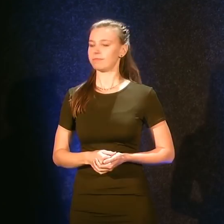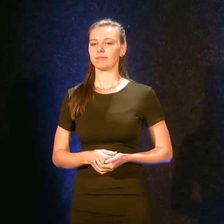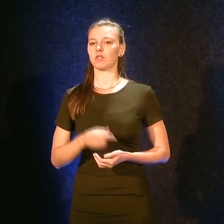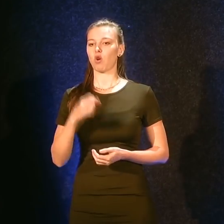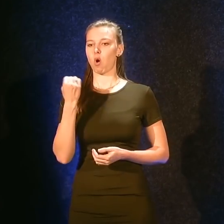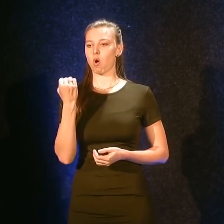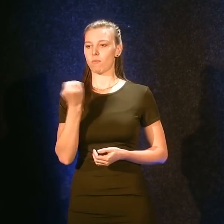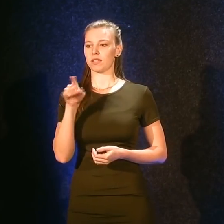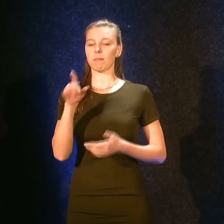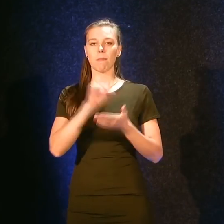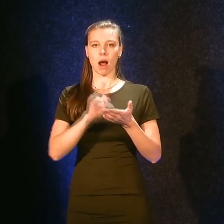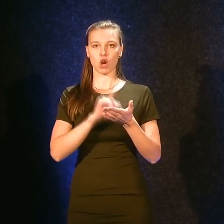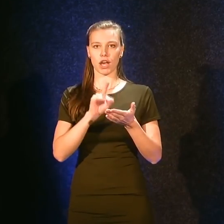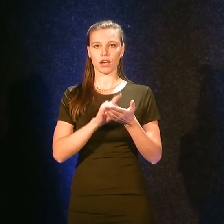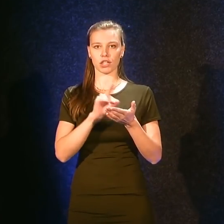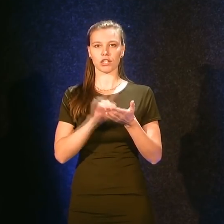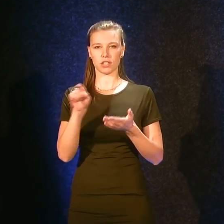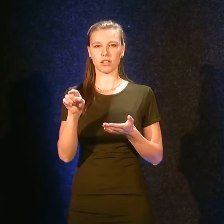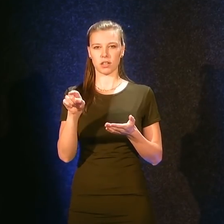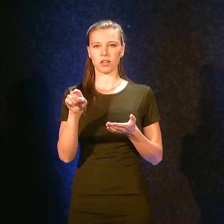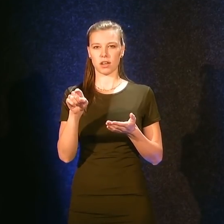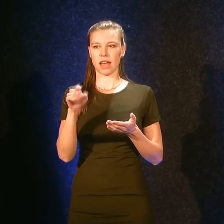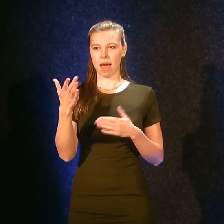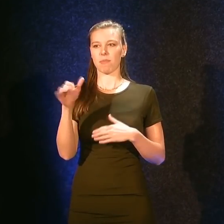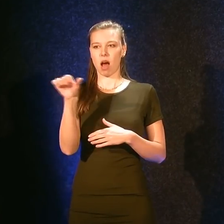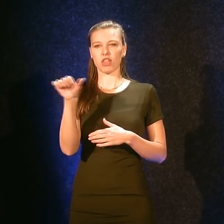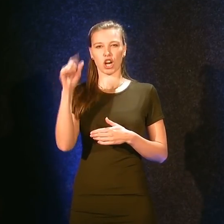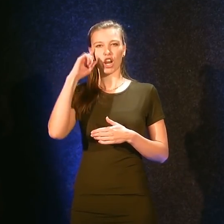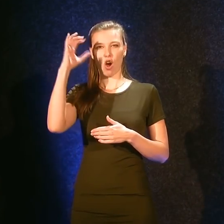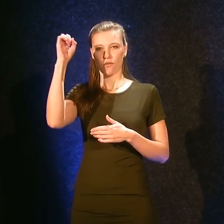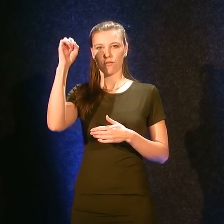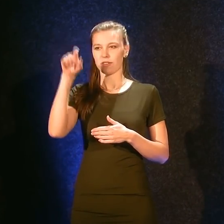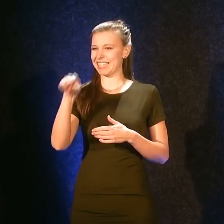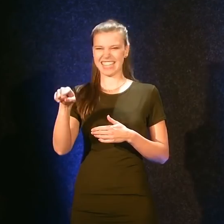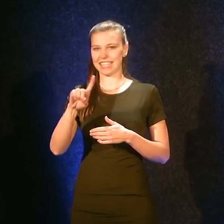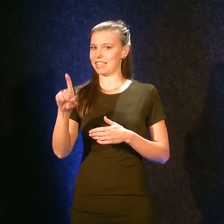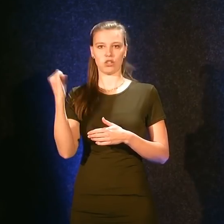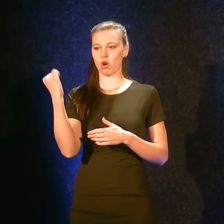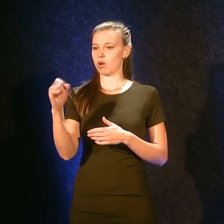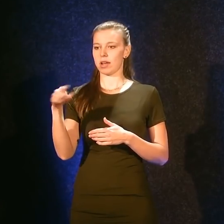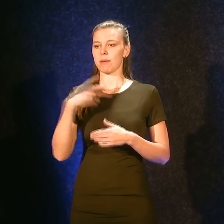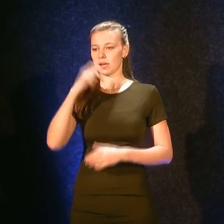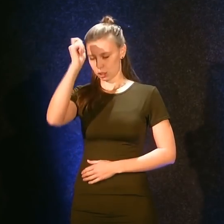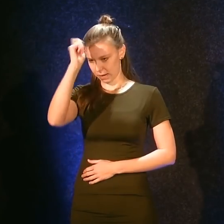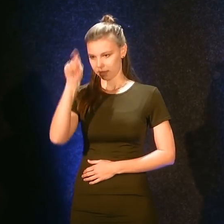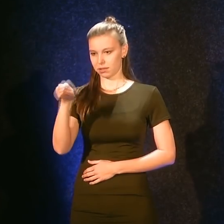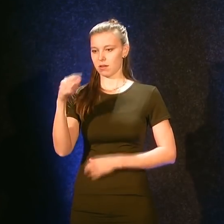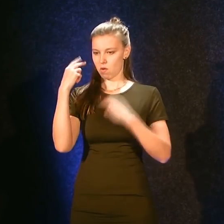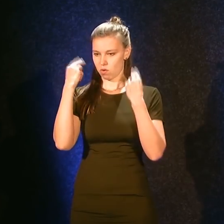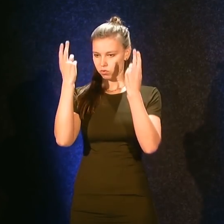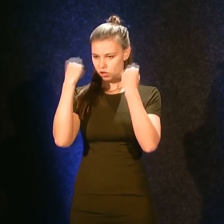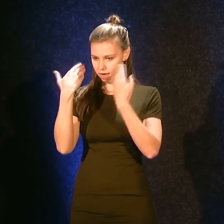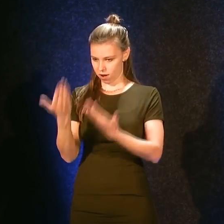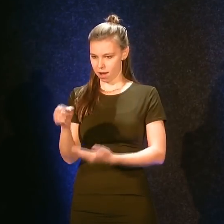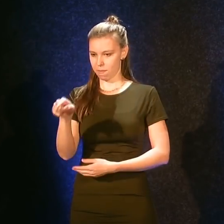Paulus. Die man, die een ander geloof heeft dan ik. Die gaan wij niet doden. Ik heb respect voor hem, ontzag voor hem. Omwille